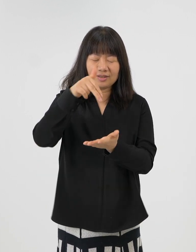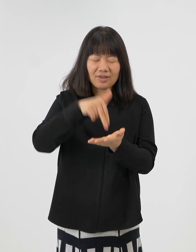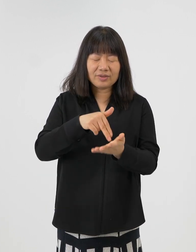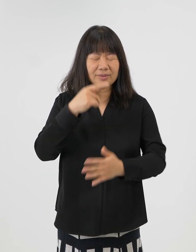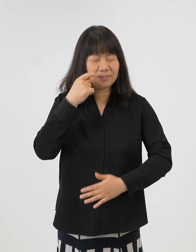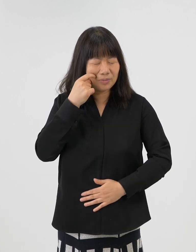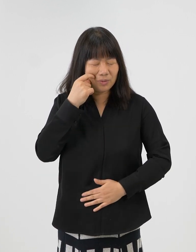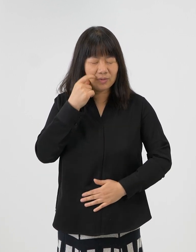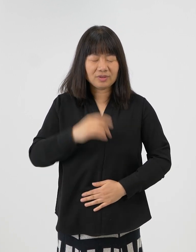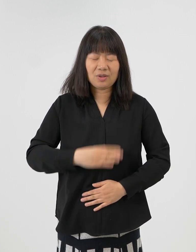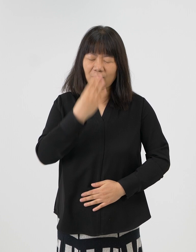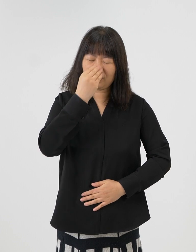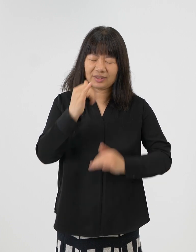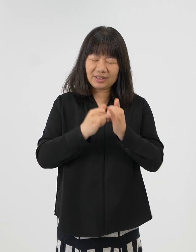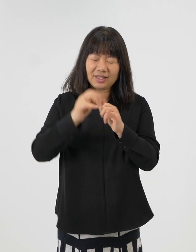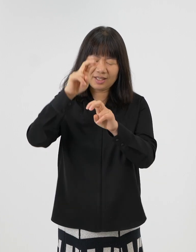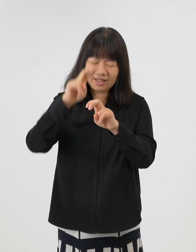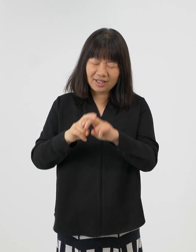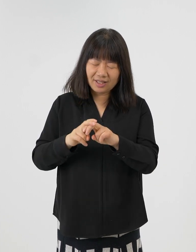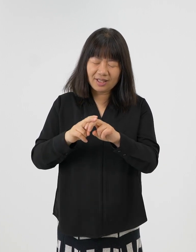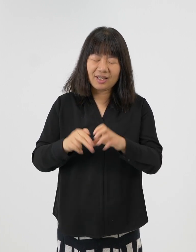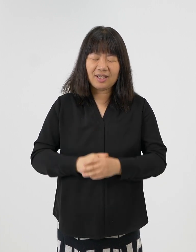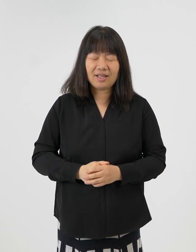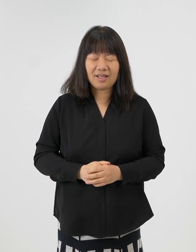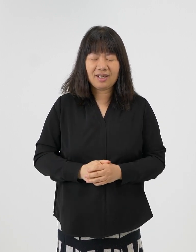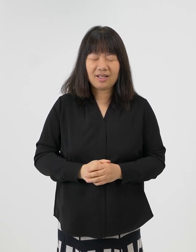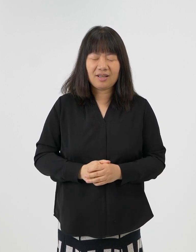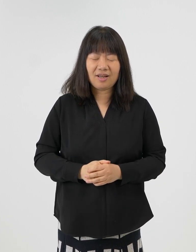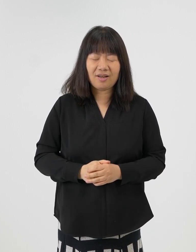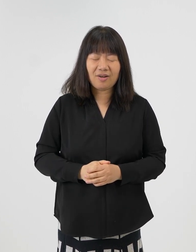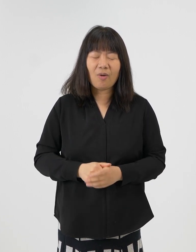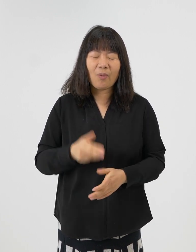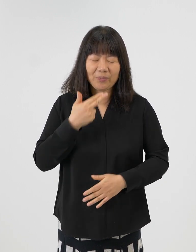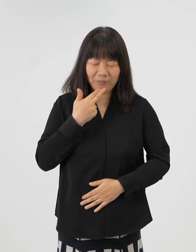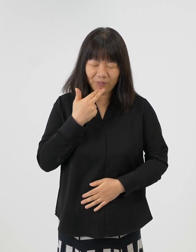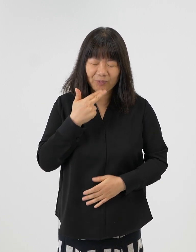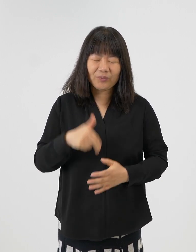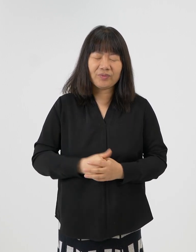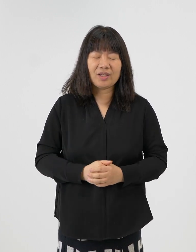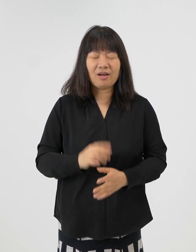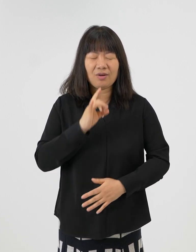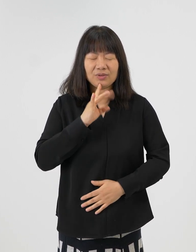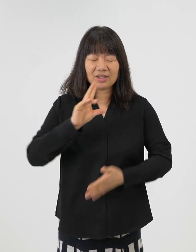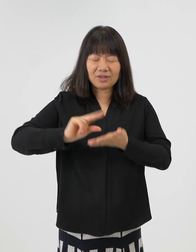아니하며 오만한 자의 자리에 앉지